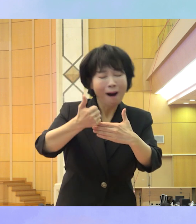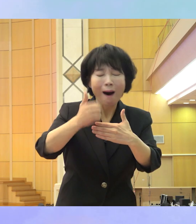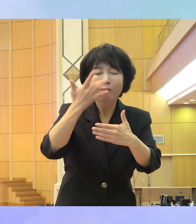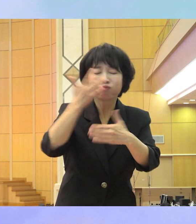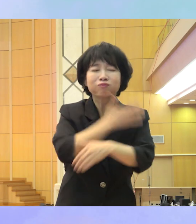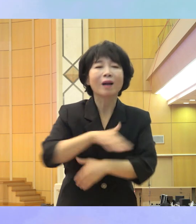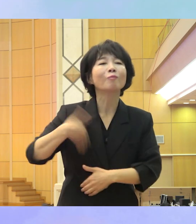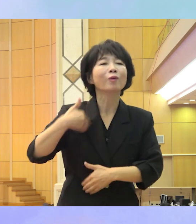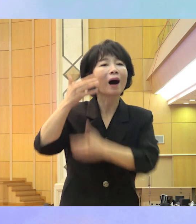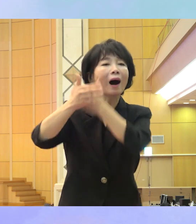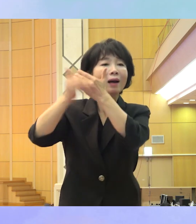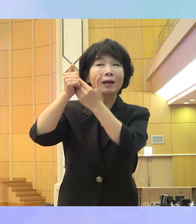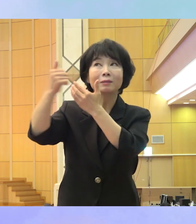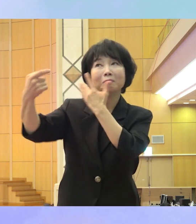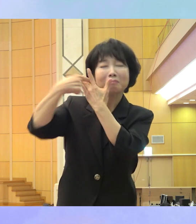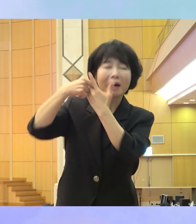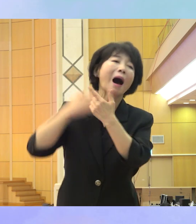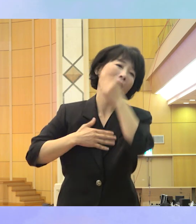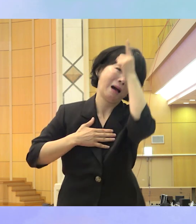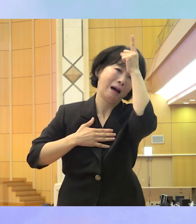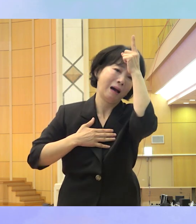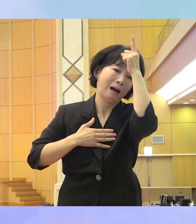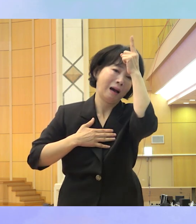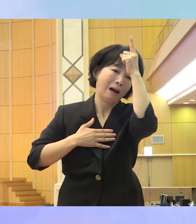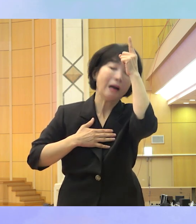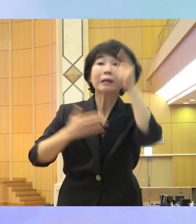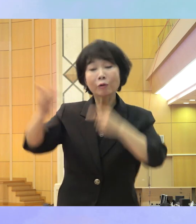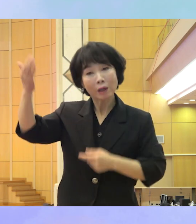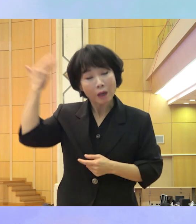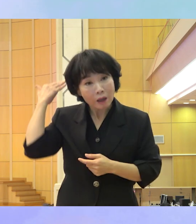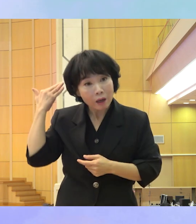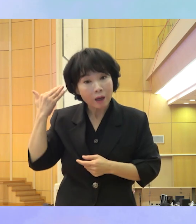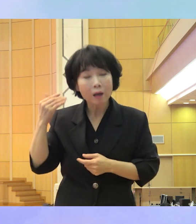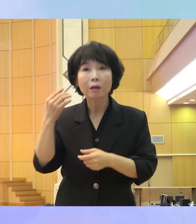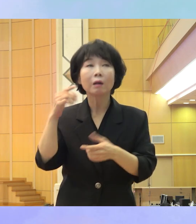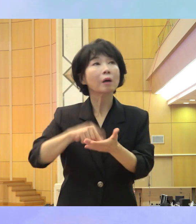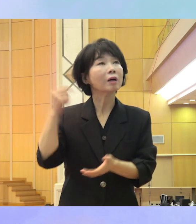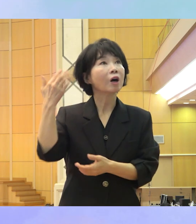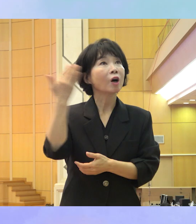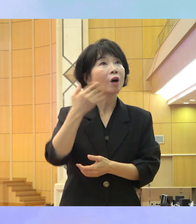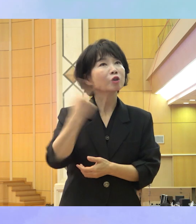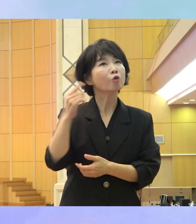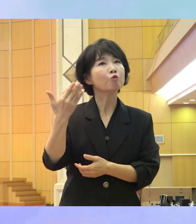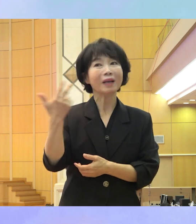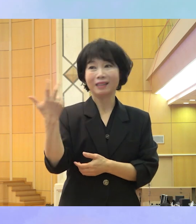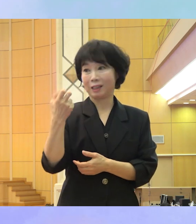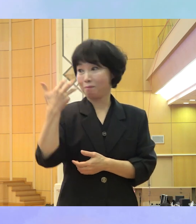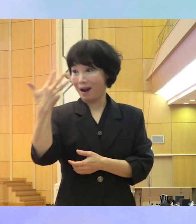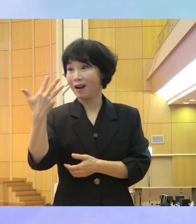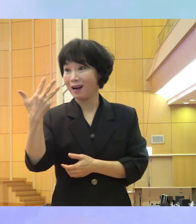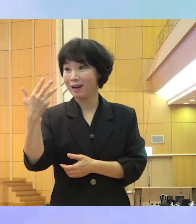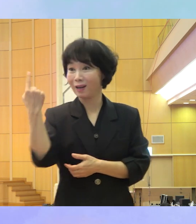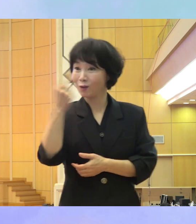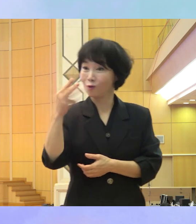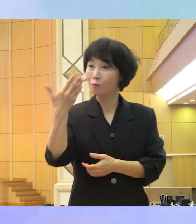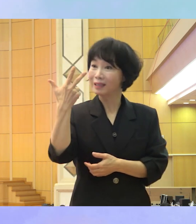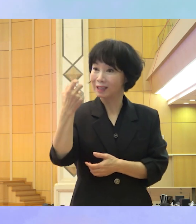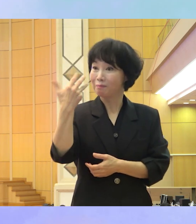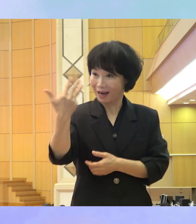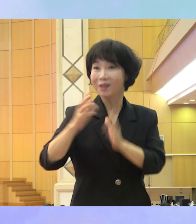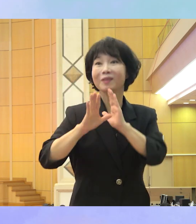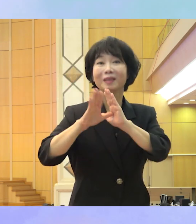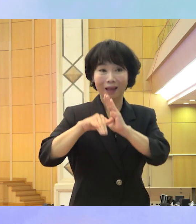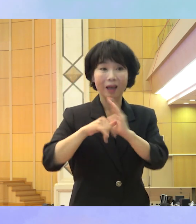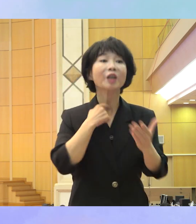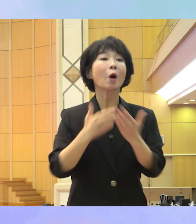나는 모르거니와 하나님은 아신다. 저도 이런 걸 체험해 봤어요. 1978년도 당시에